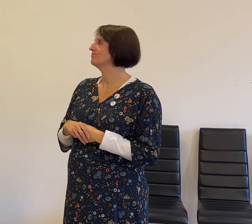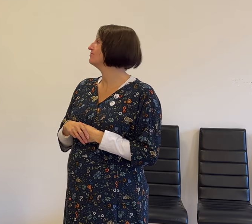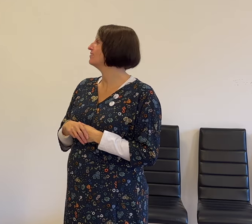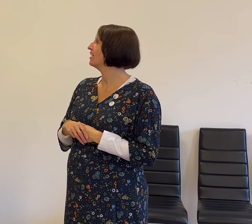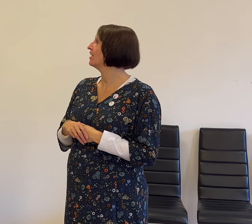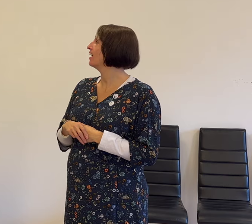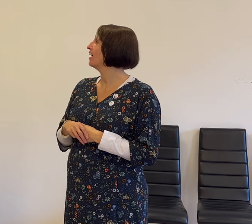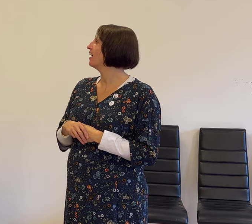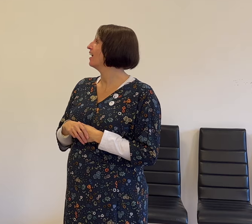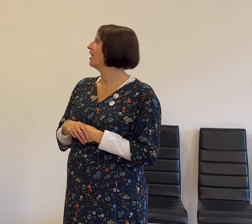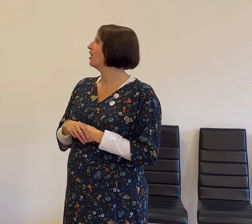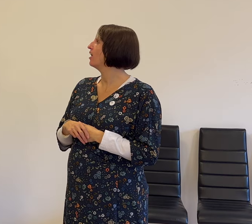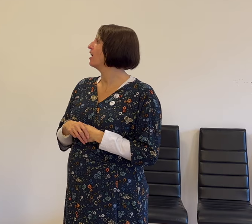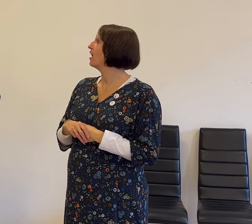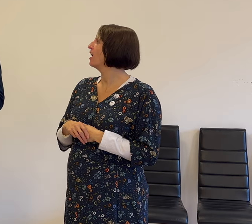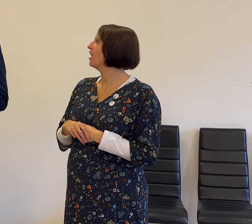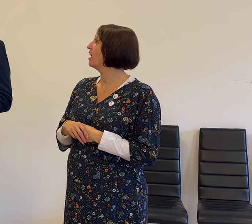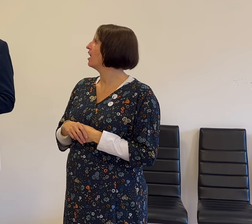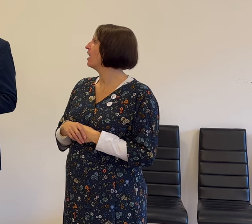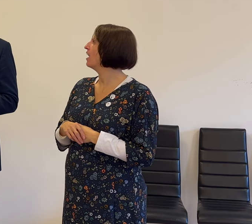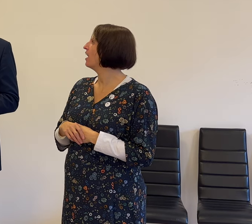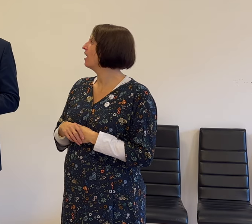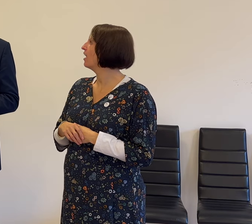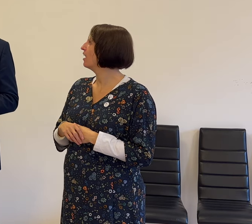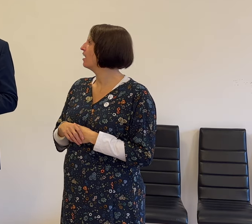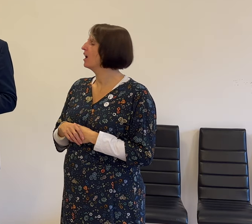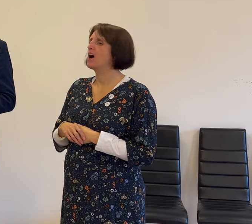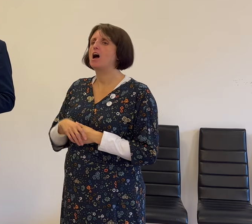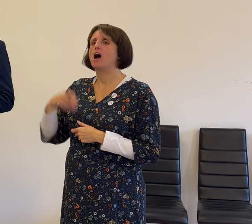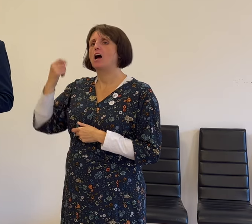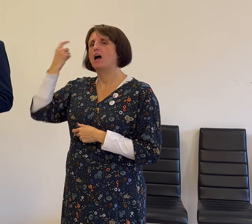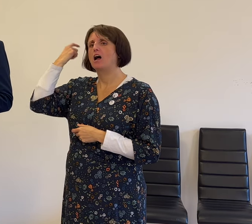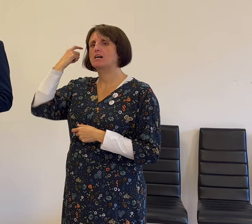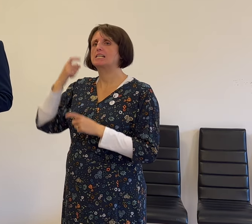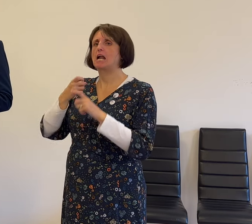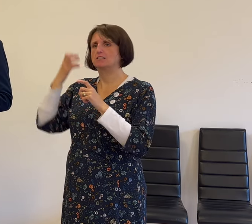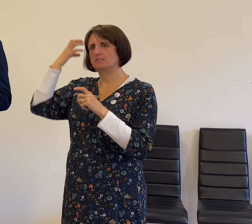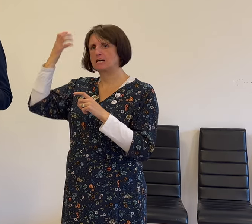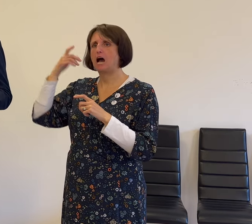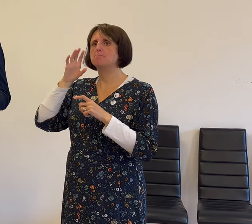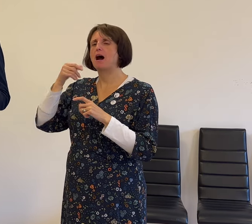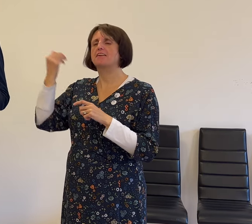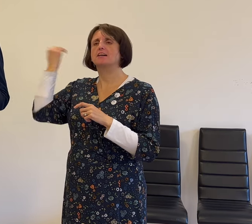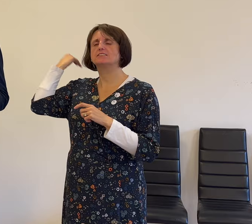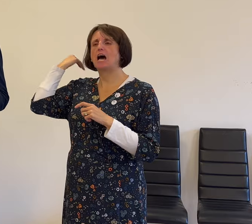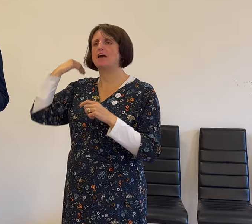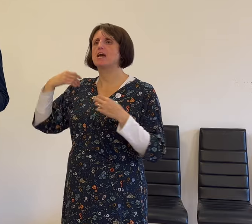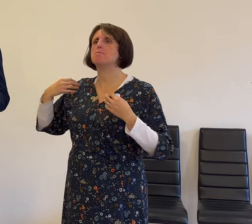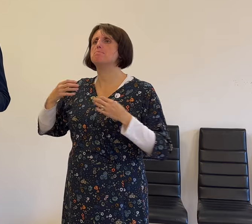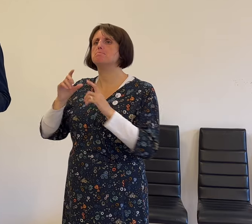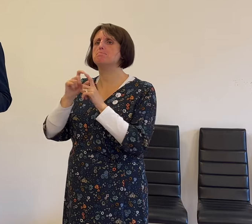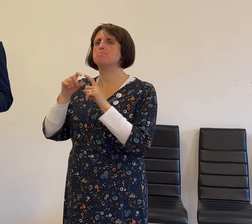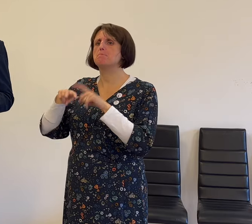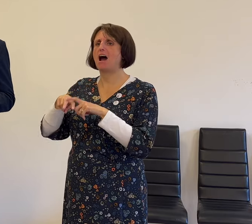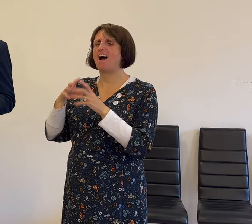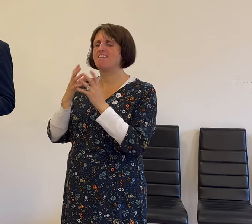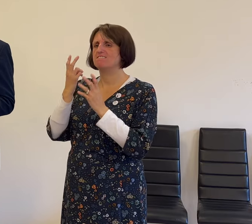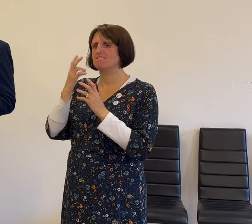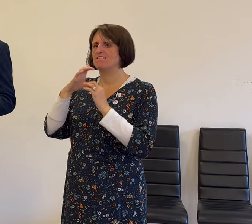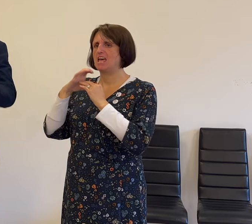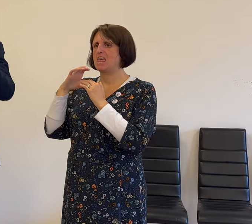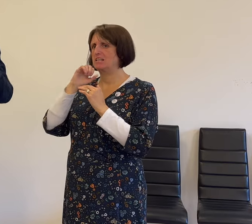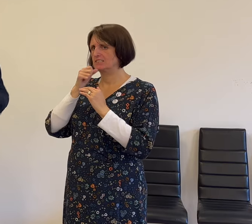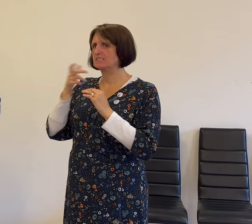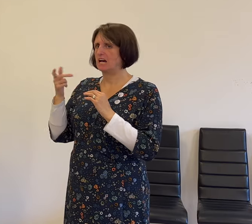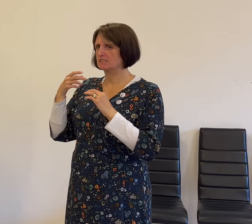Dobře, pokud nevíte, je tam napsáno, že má na zádech pavézu. A to je docela velký rozdíl. Pavéza